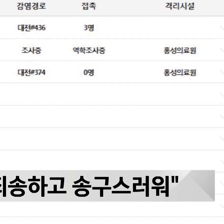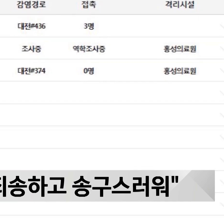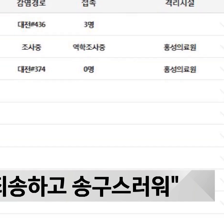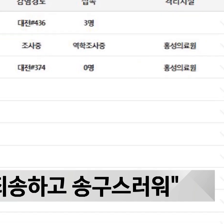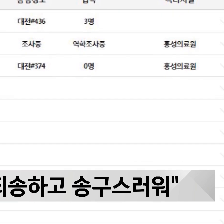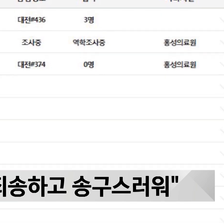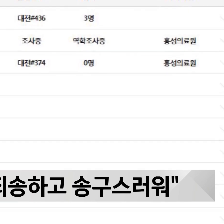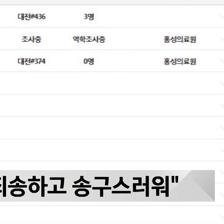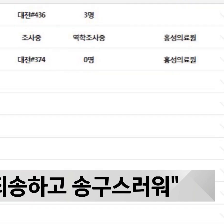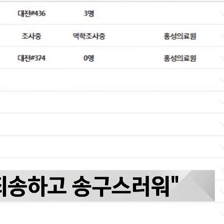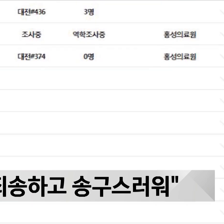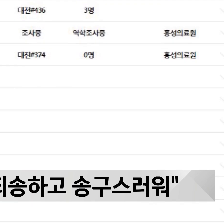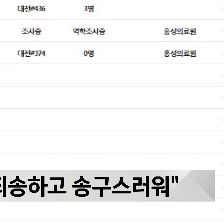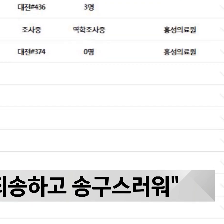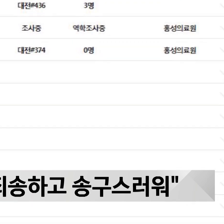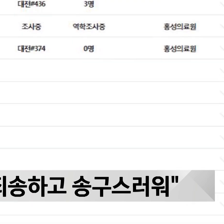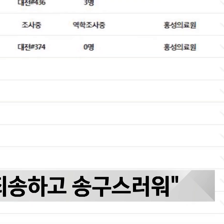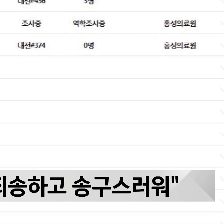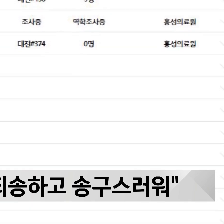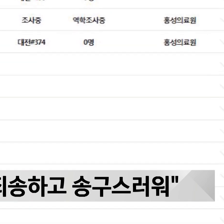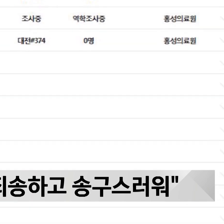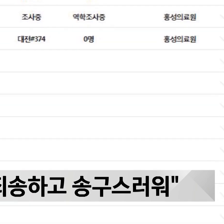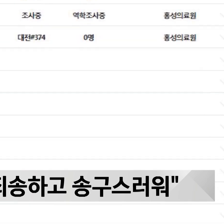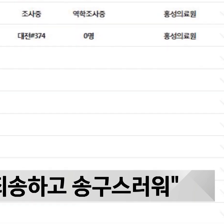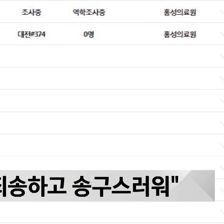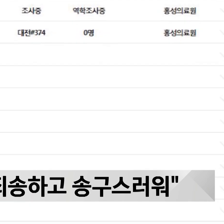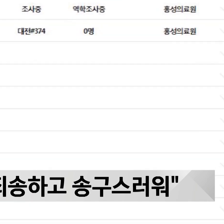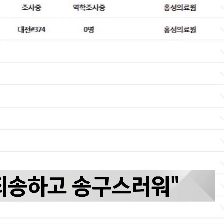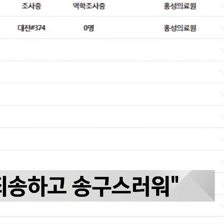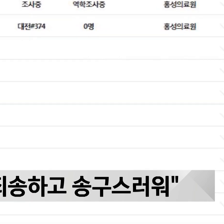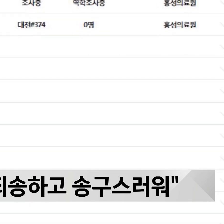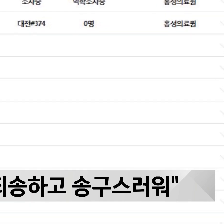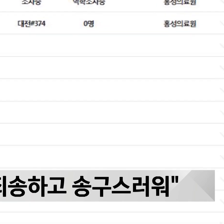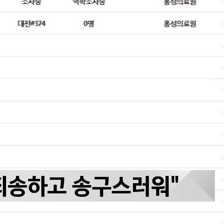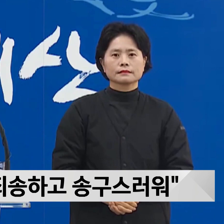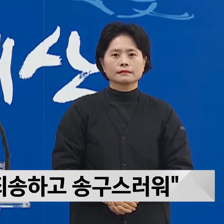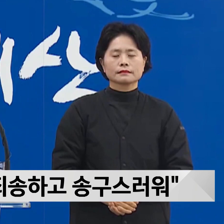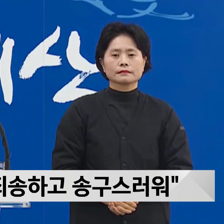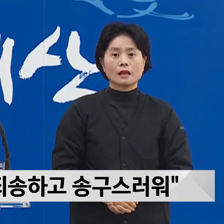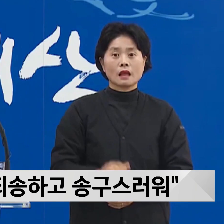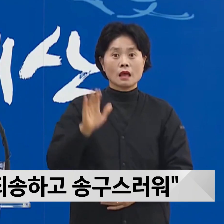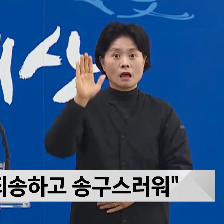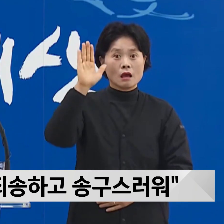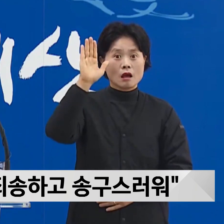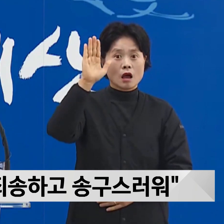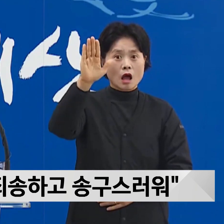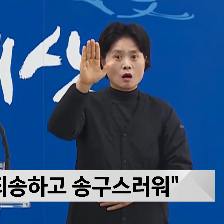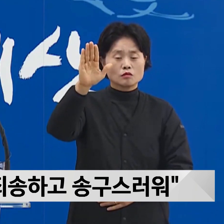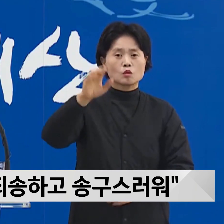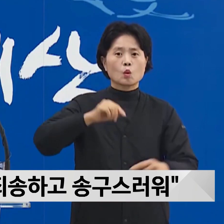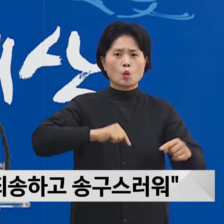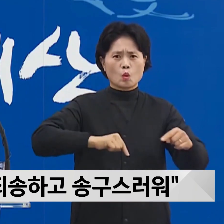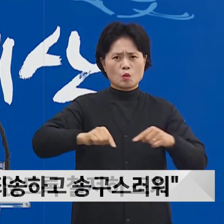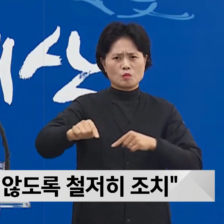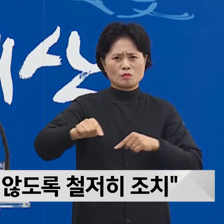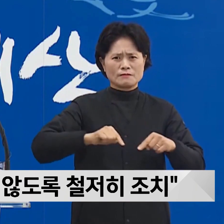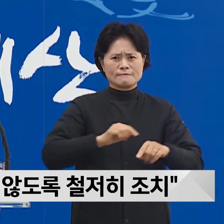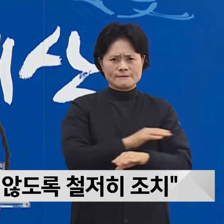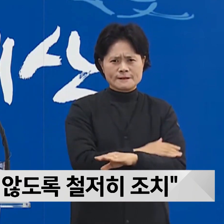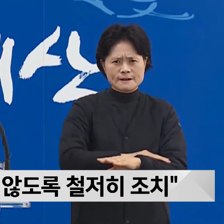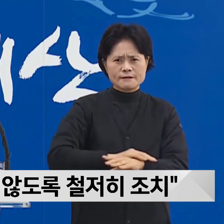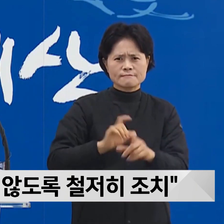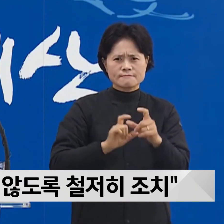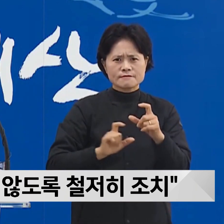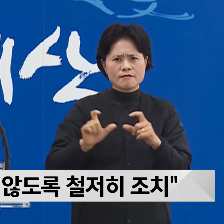한번 죄송하고 송구스럽다는 말씀을 드리겠습니다. 앞으로 행정의 공백이